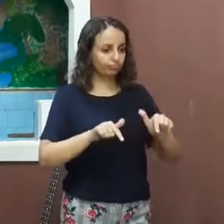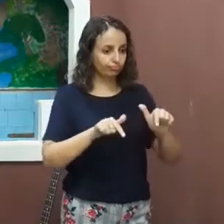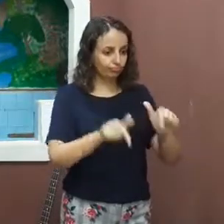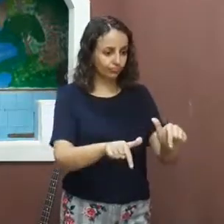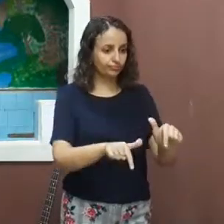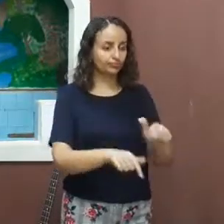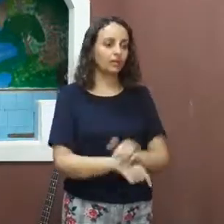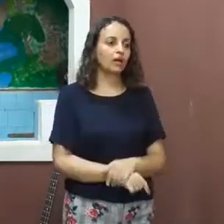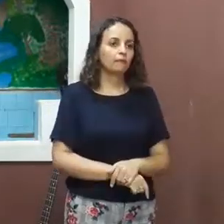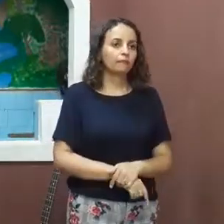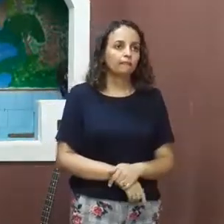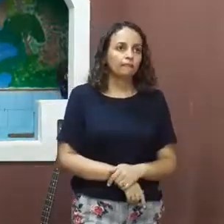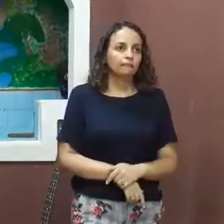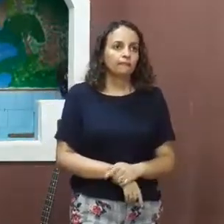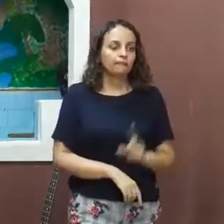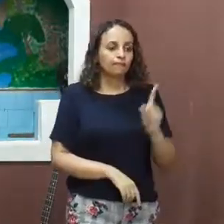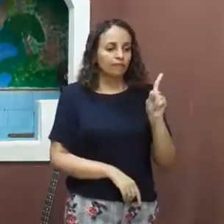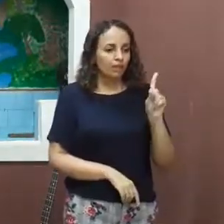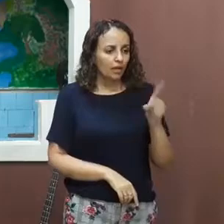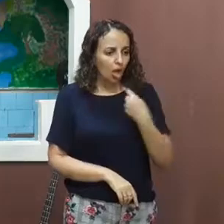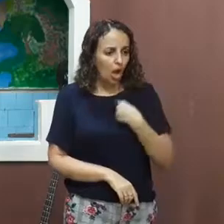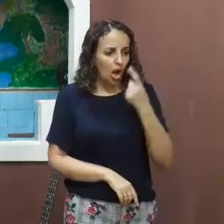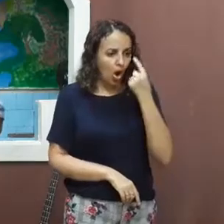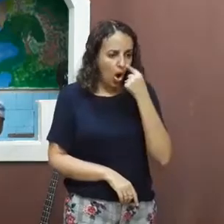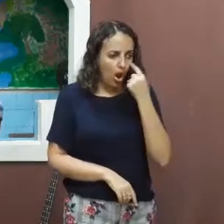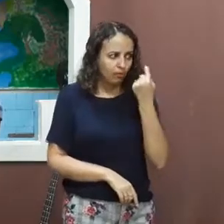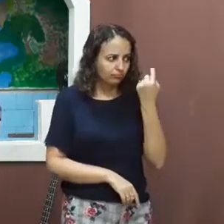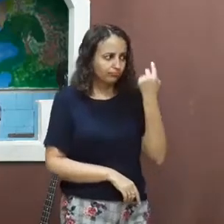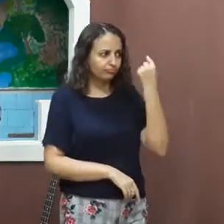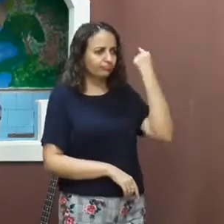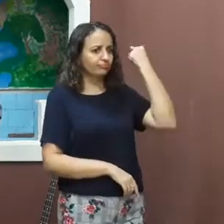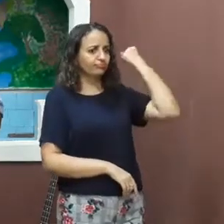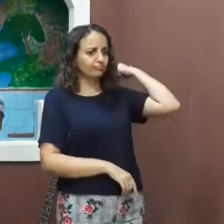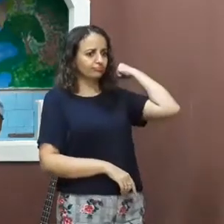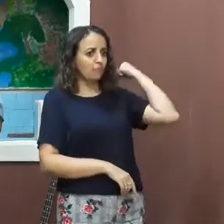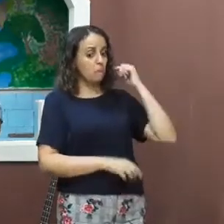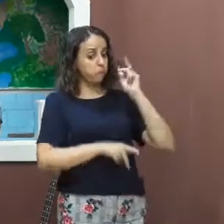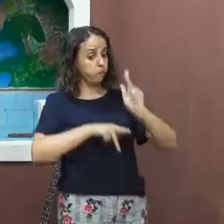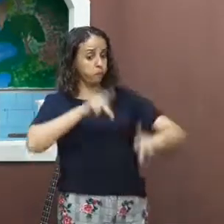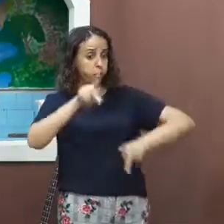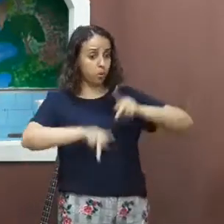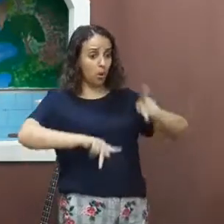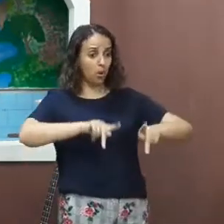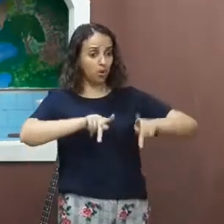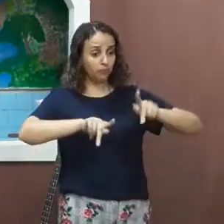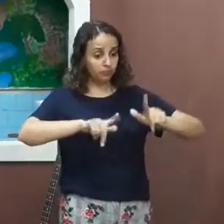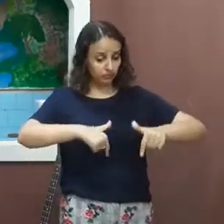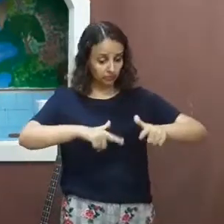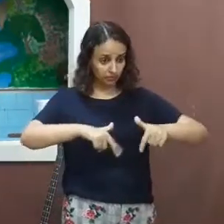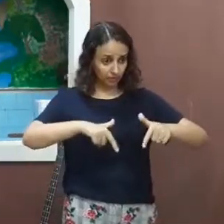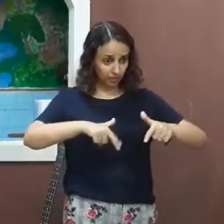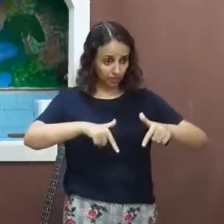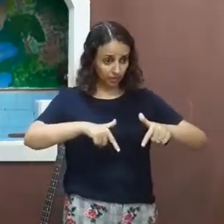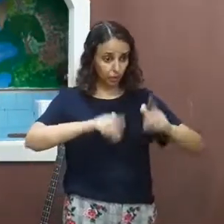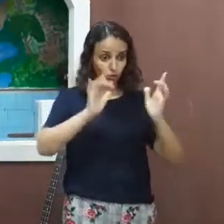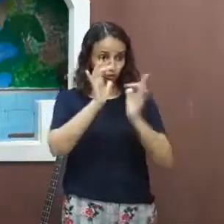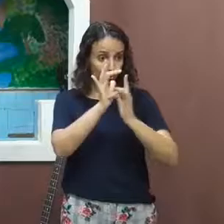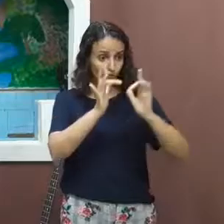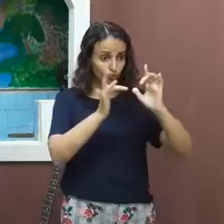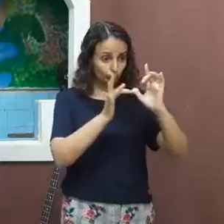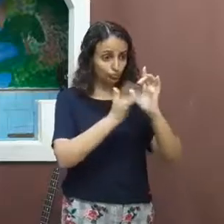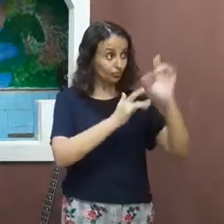Se nós vermos a história do povo de Israel, meus irmãos, um povo que veio Jesus, nós vamos ver